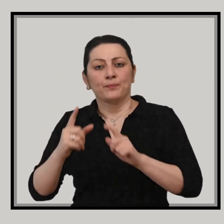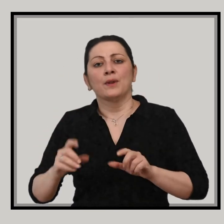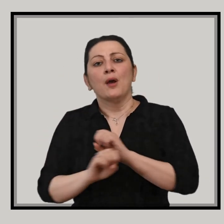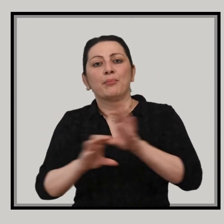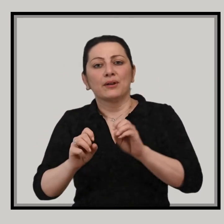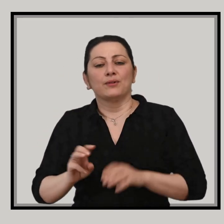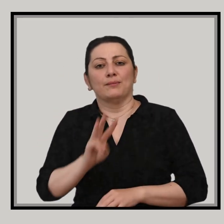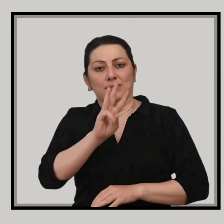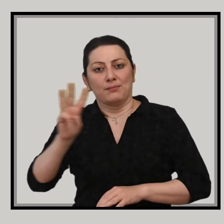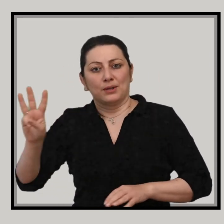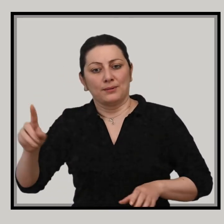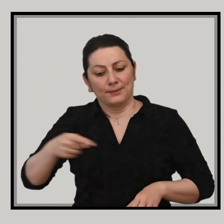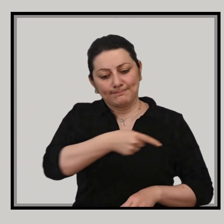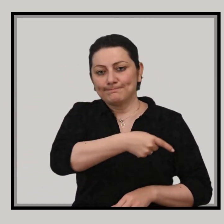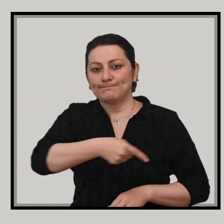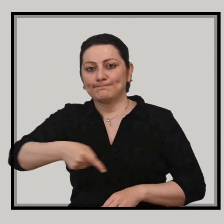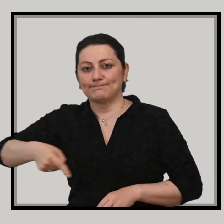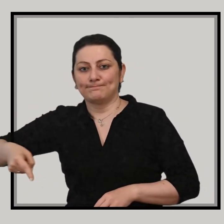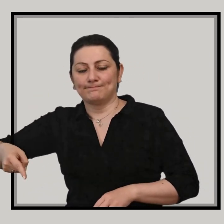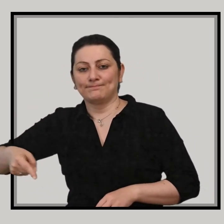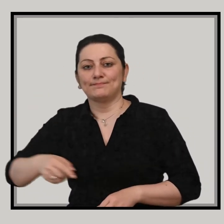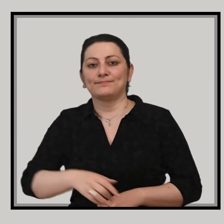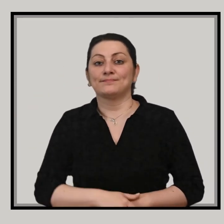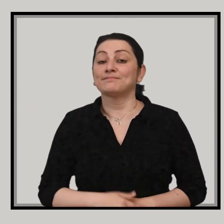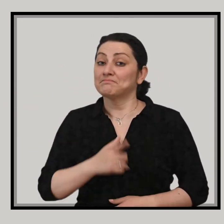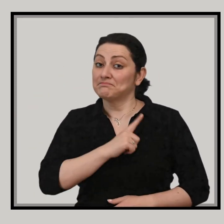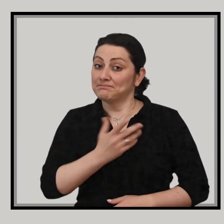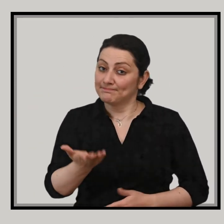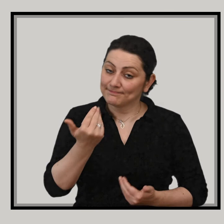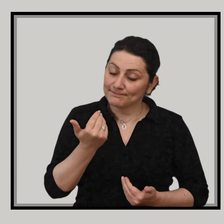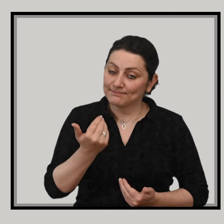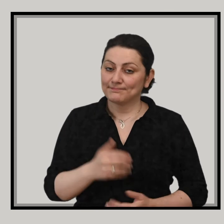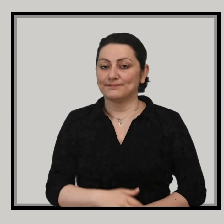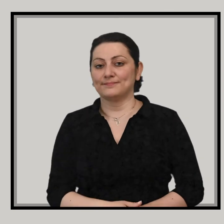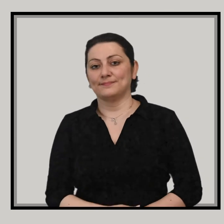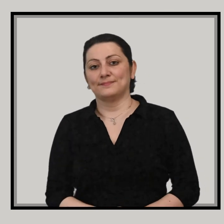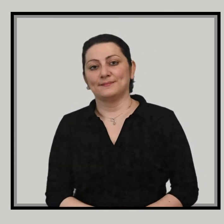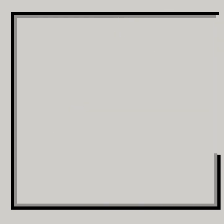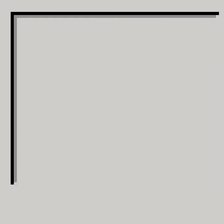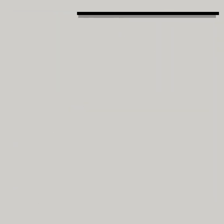Πληροφορίες www.npavlat.gr. Σας περιμένουμε.